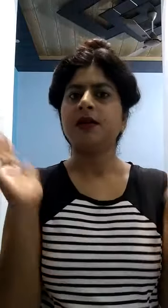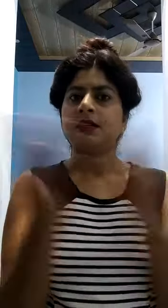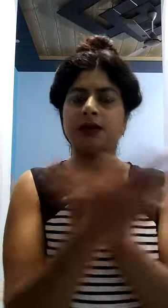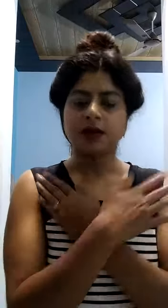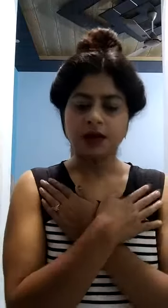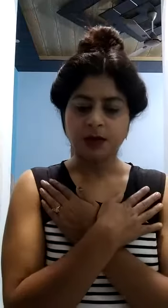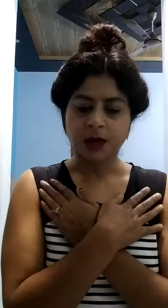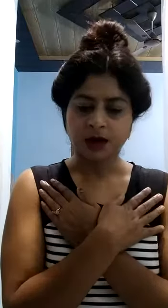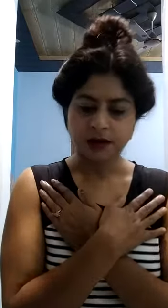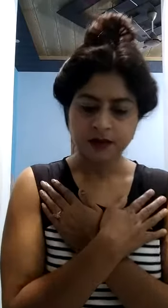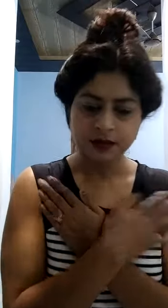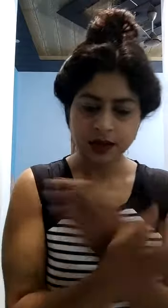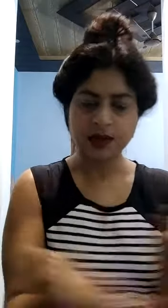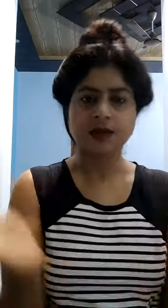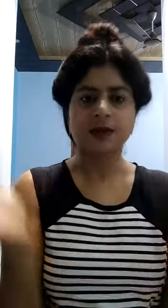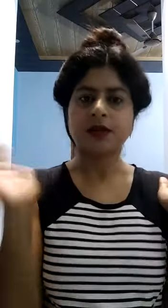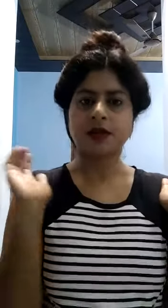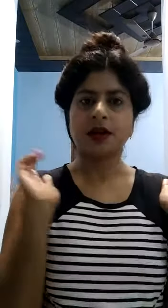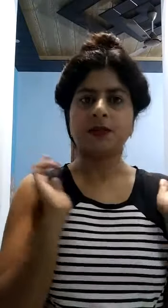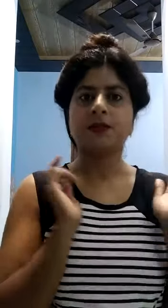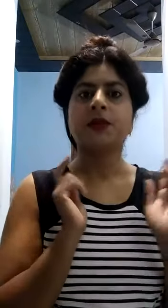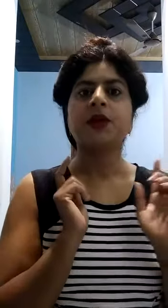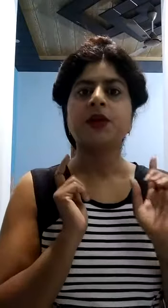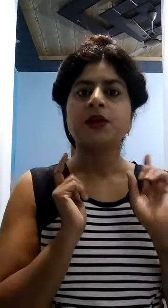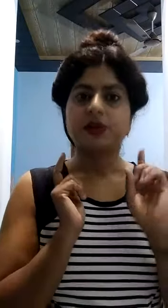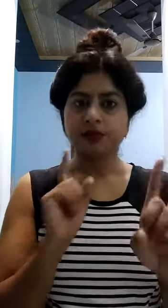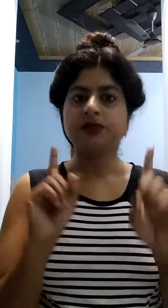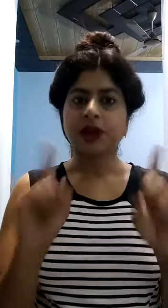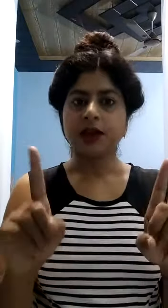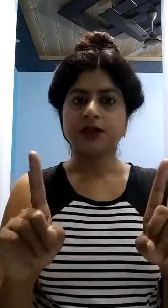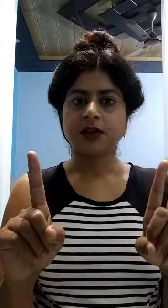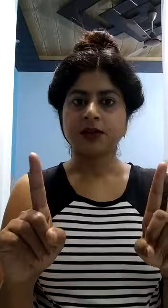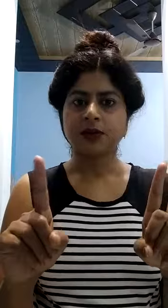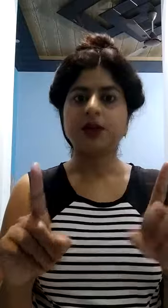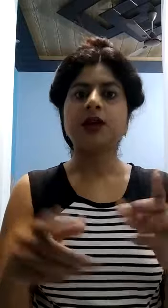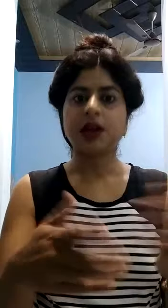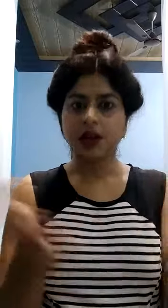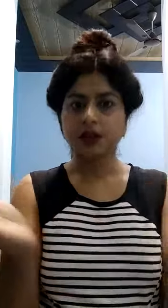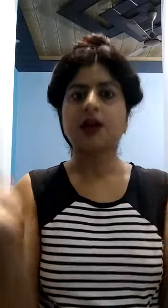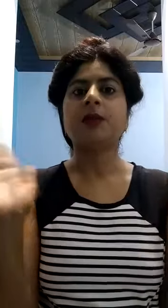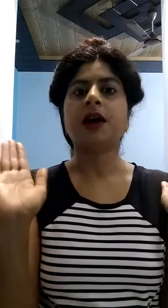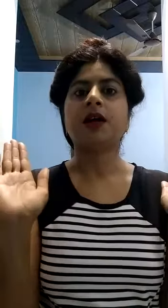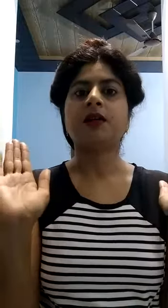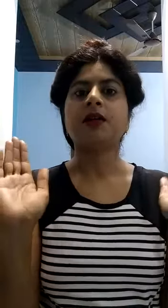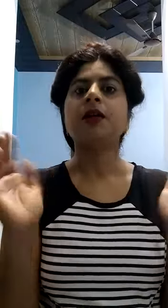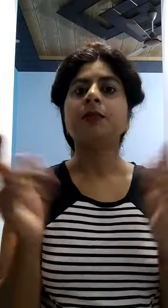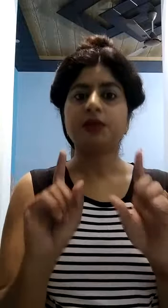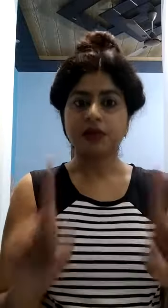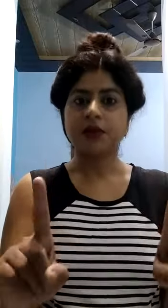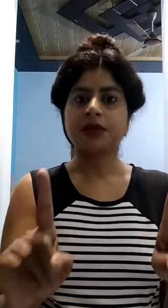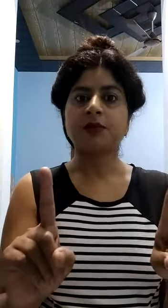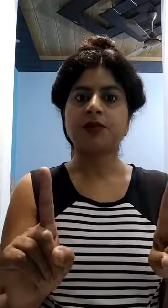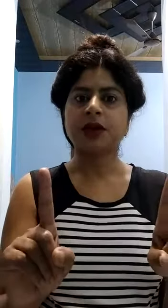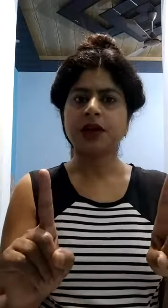यह तपन स्कूल जाने तक तो ठीक था पर उस वक्त सबको